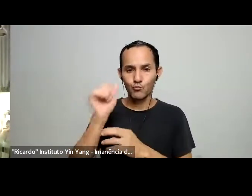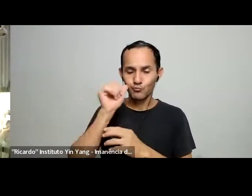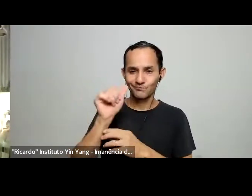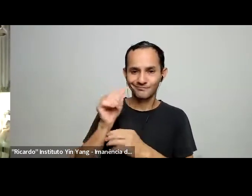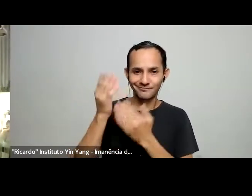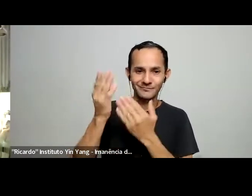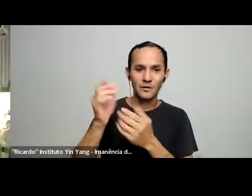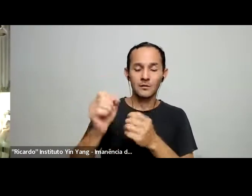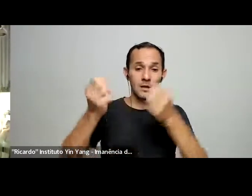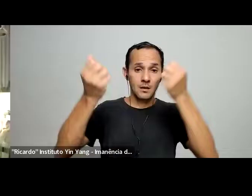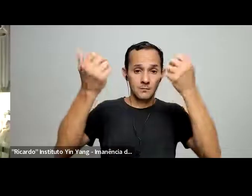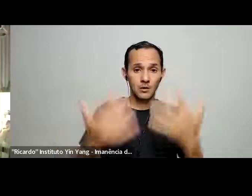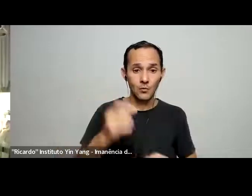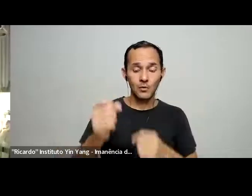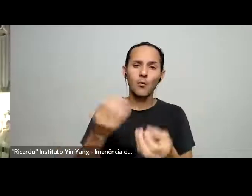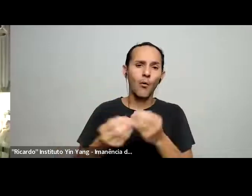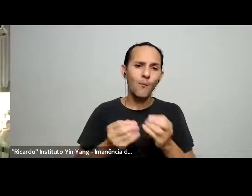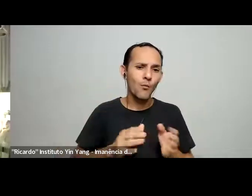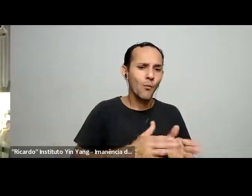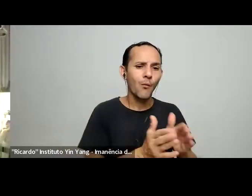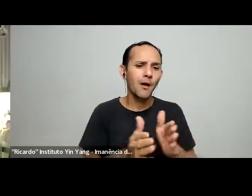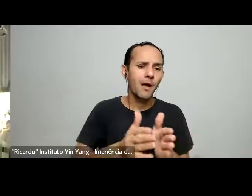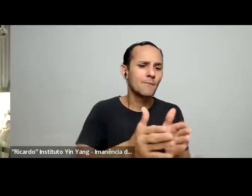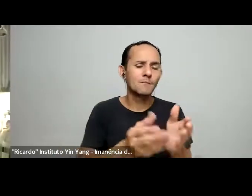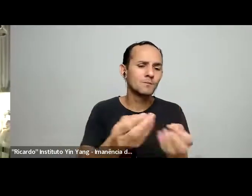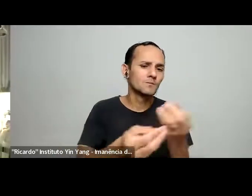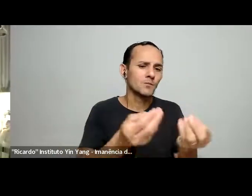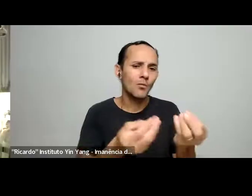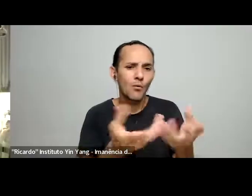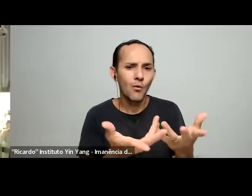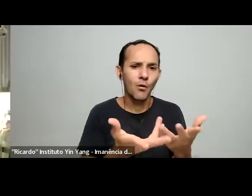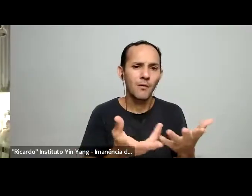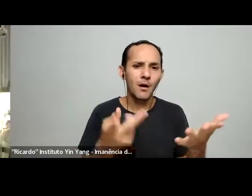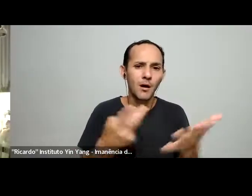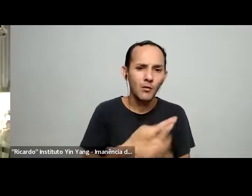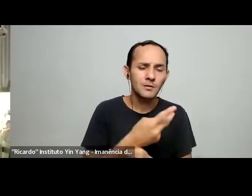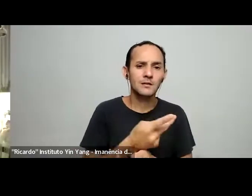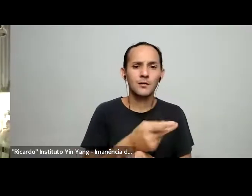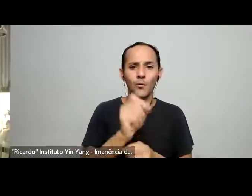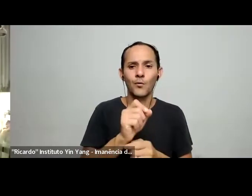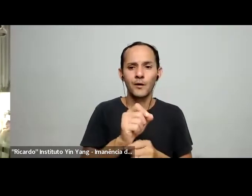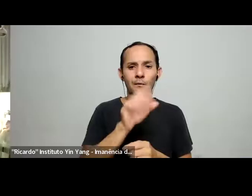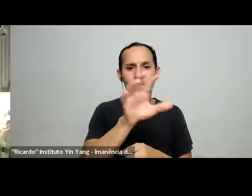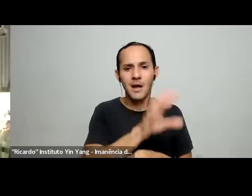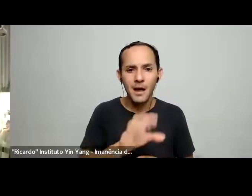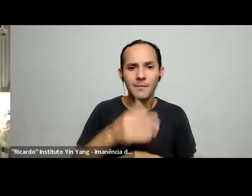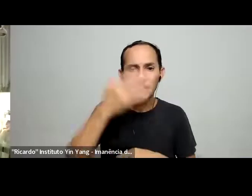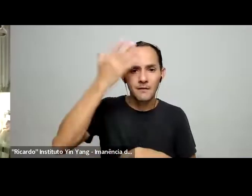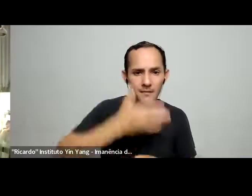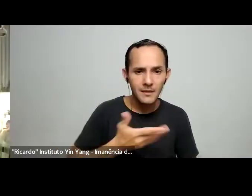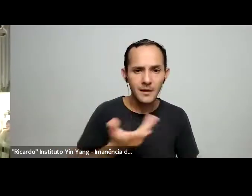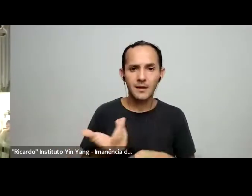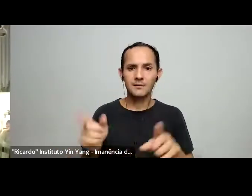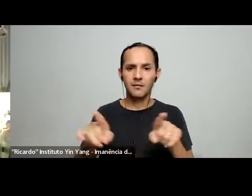a notícia, né, dos caminhos por onde se realizavam os mapas de evidências e